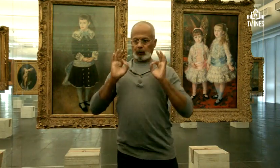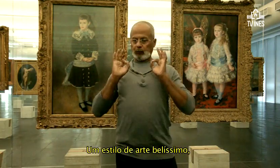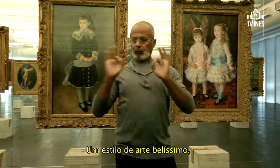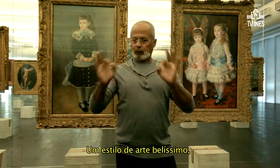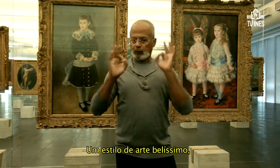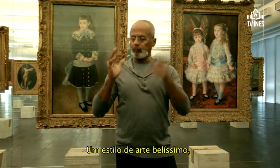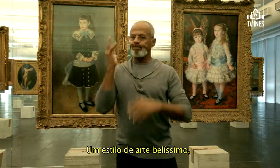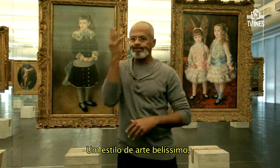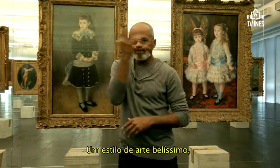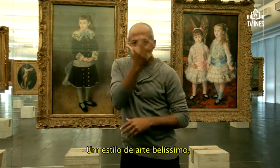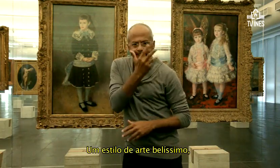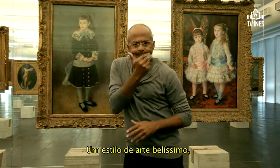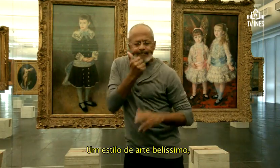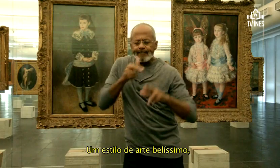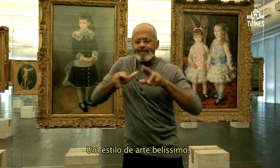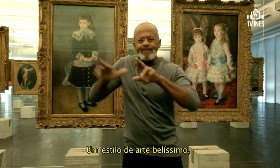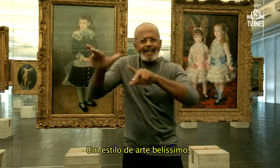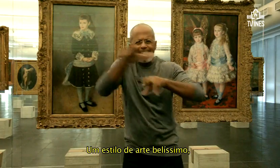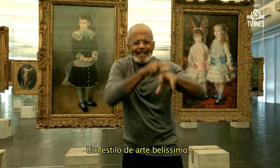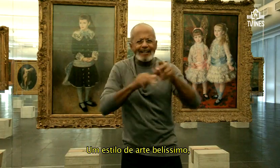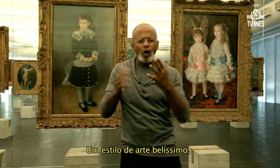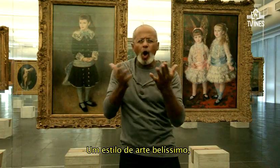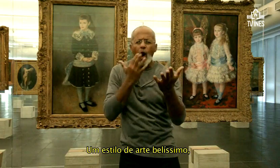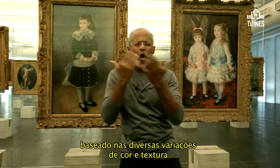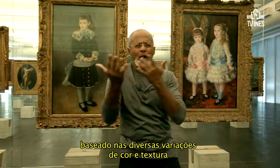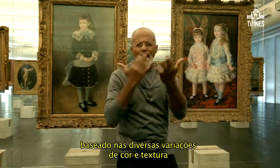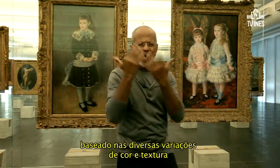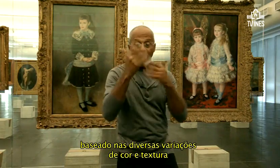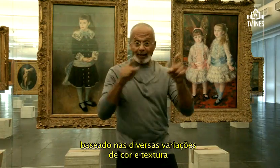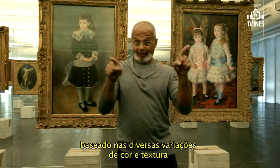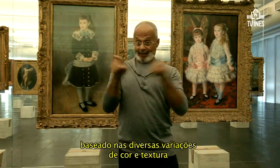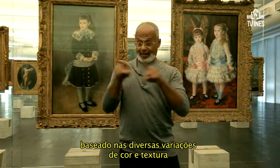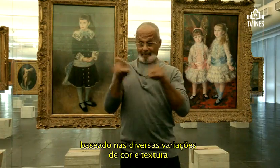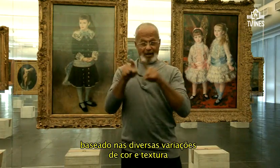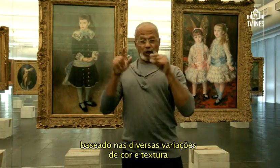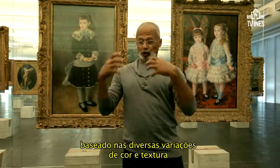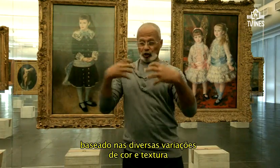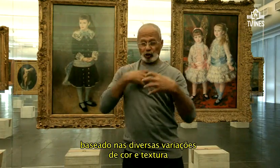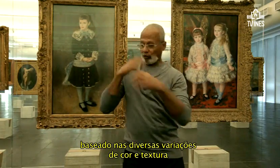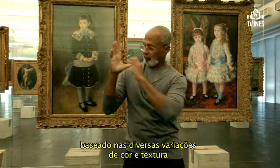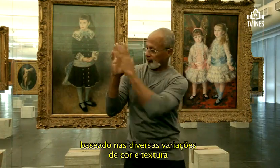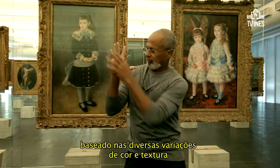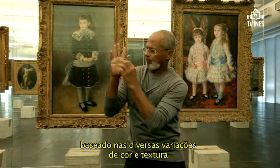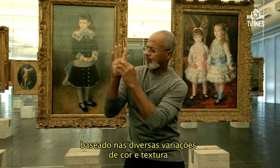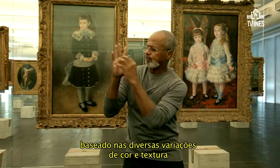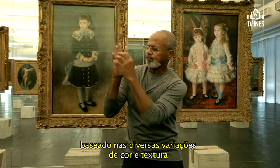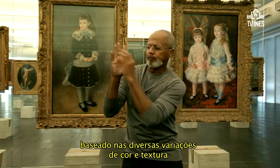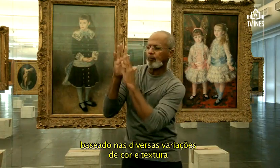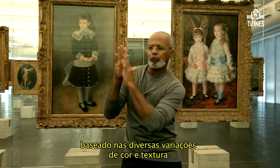Um estilo de arte belíssimo, baseado nas diversas variações de cor e textura,